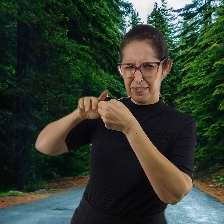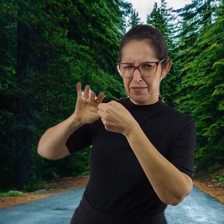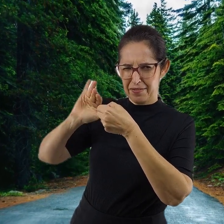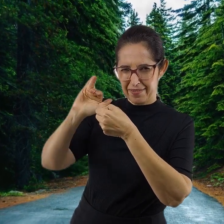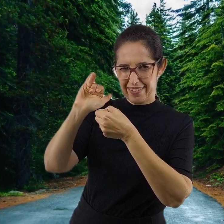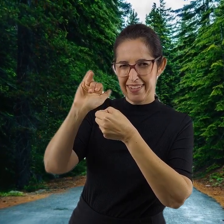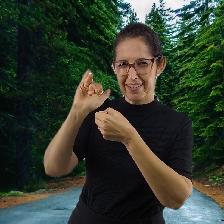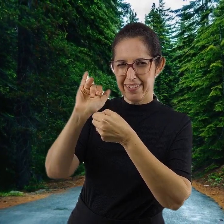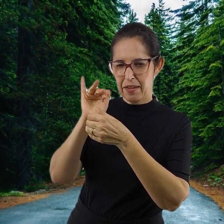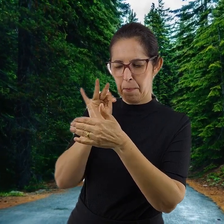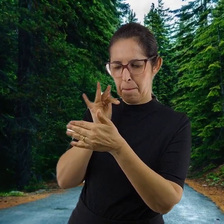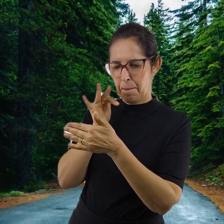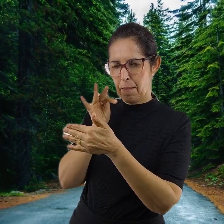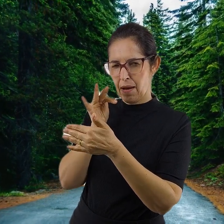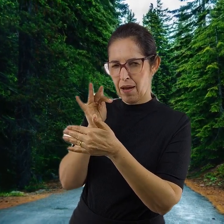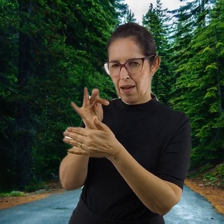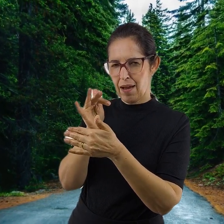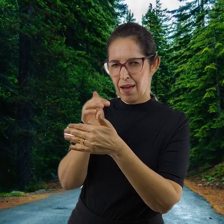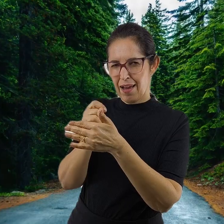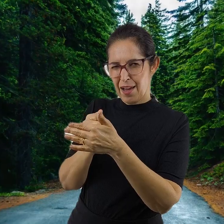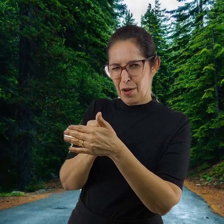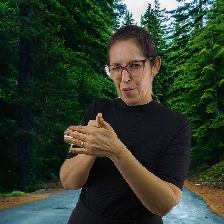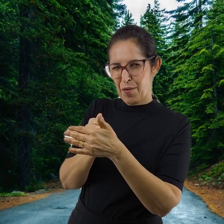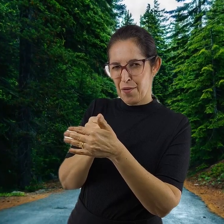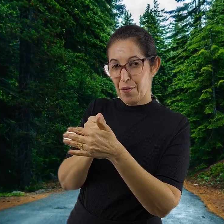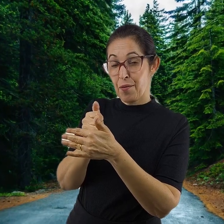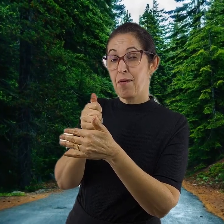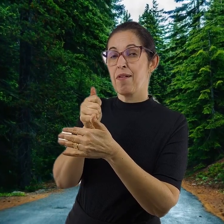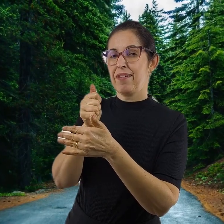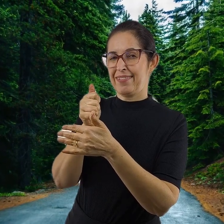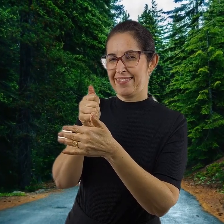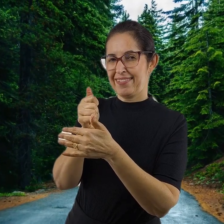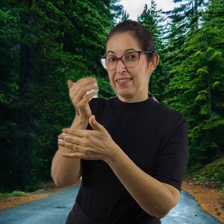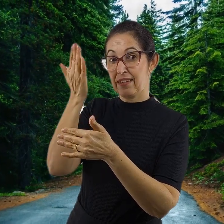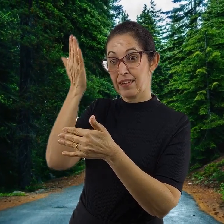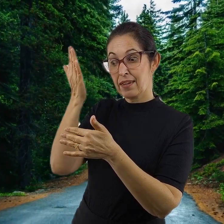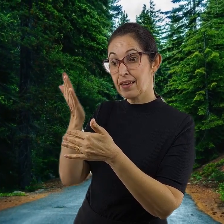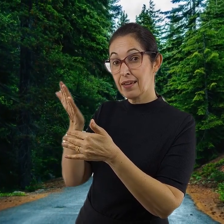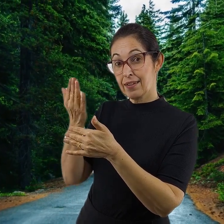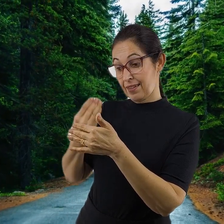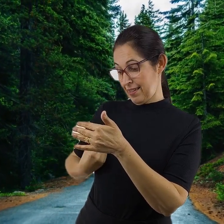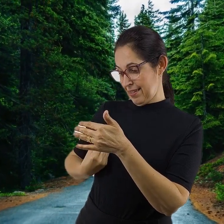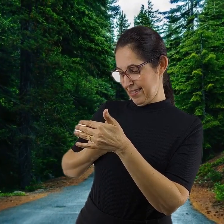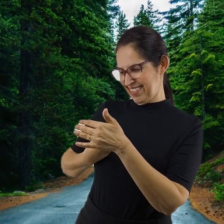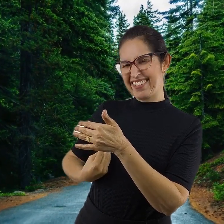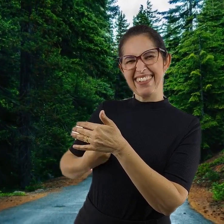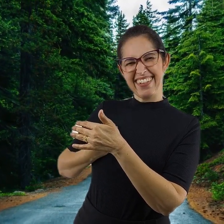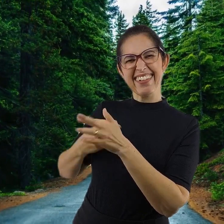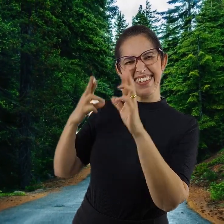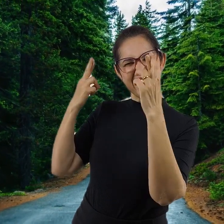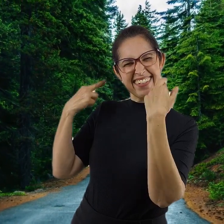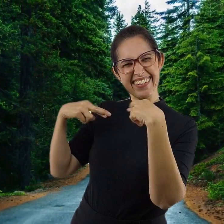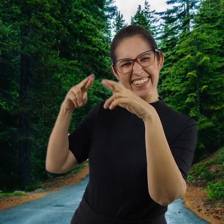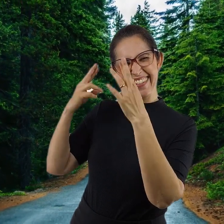Aleluia. A igreja glorificando o Senhor. Bendito o Senhor.